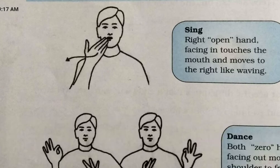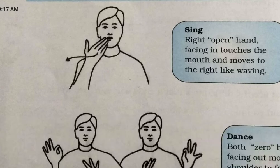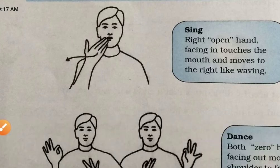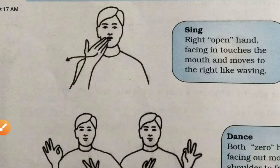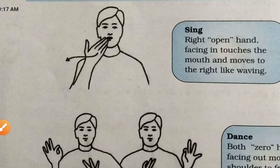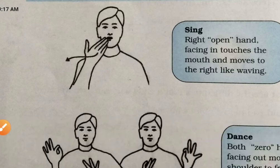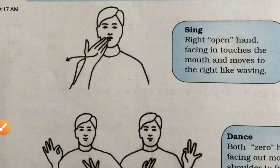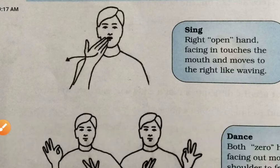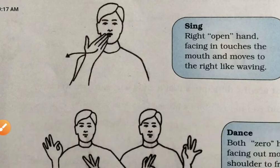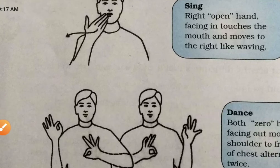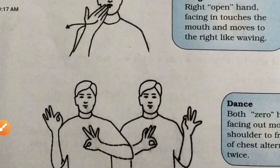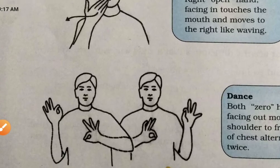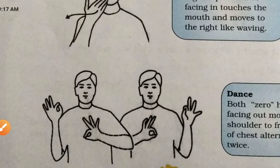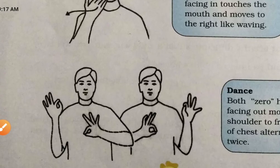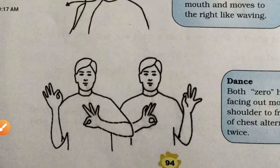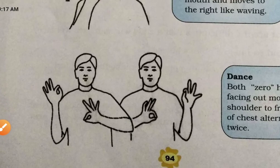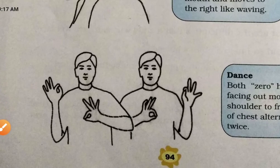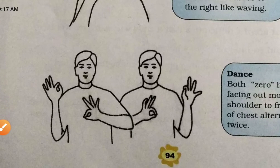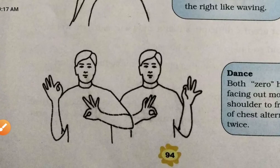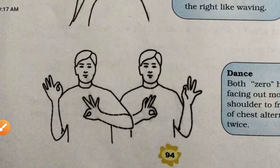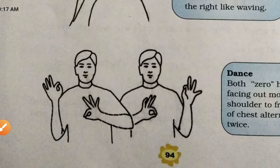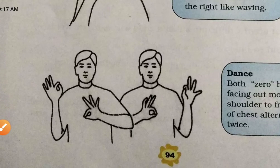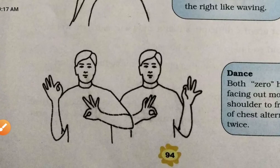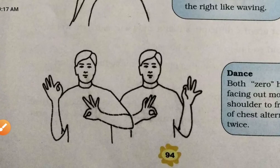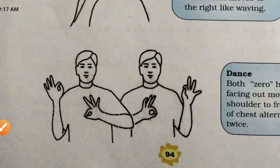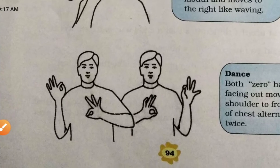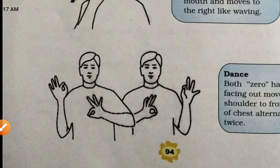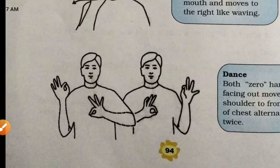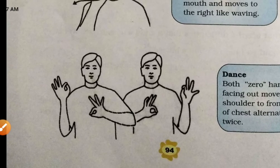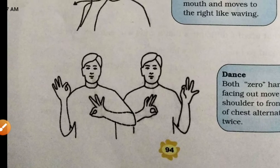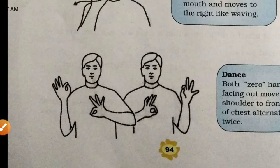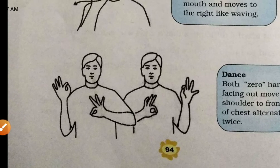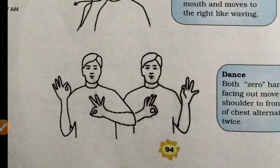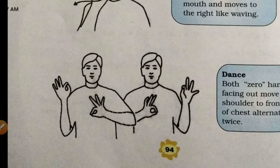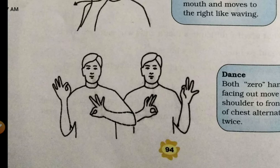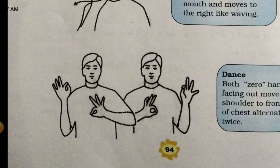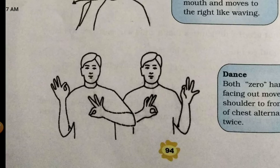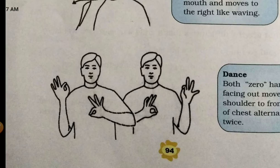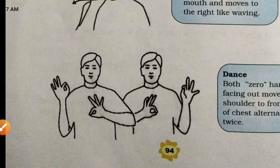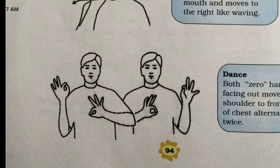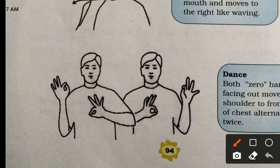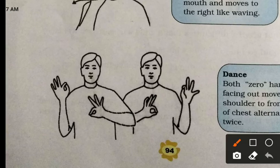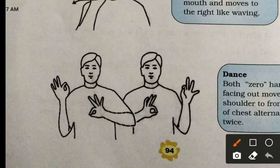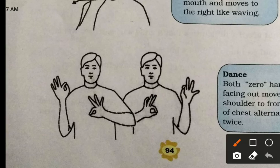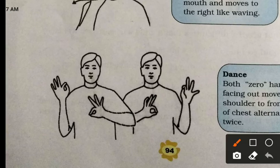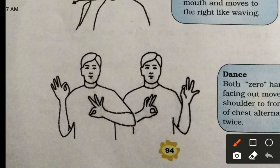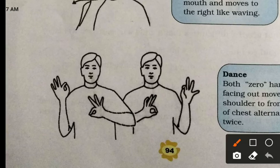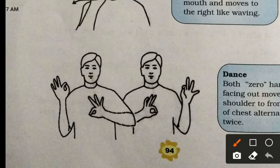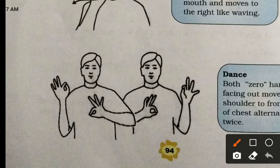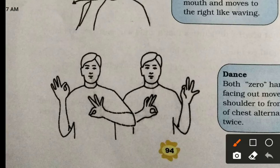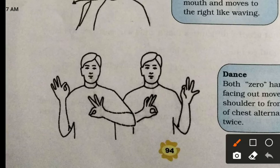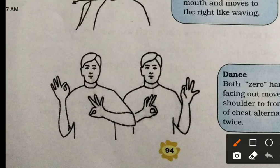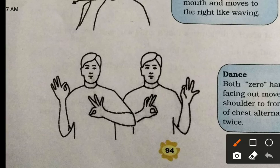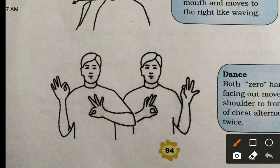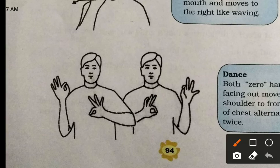लिए है ऐसे करना है में डांस कि डांस हमें उन्हें बोलने हैं